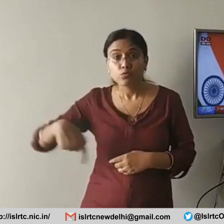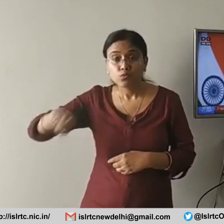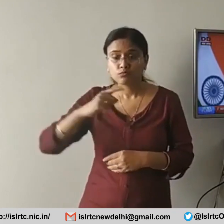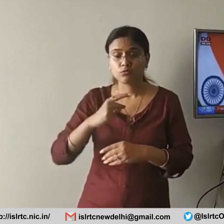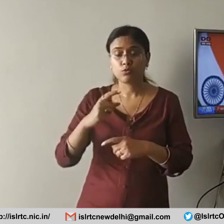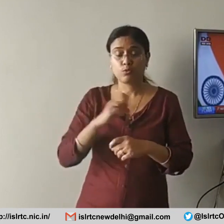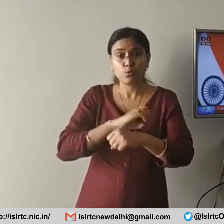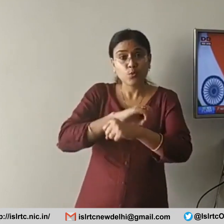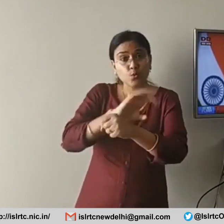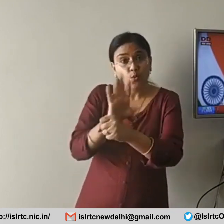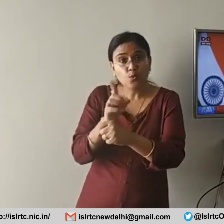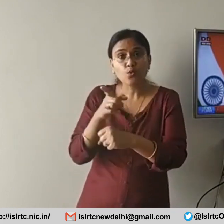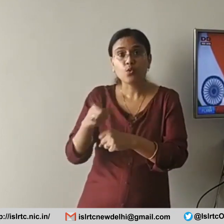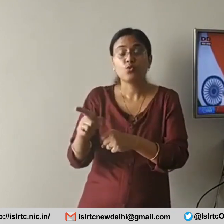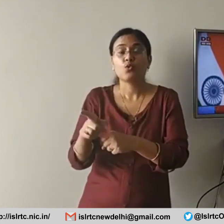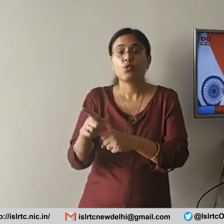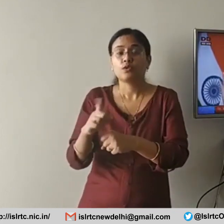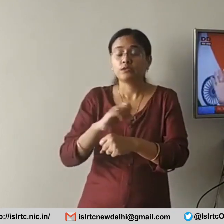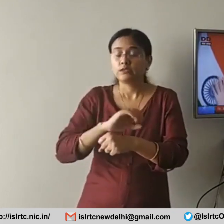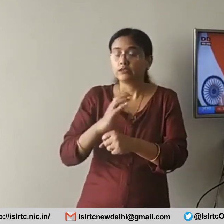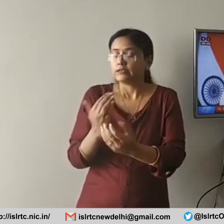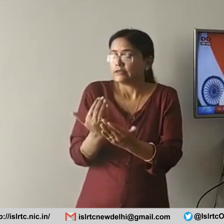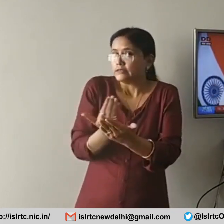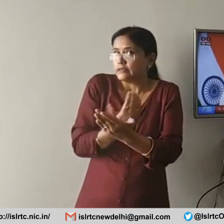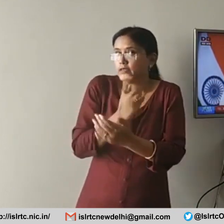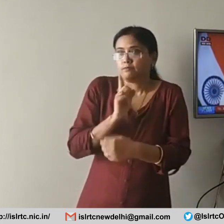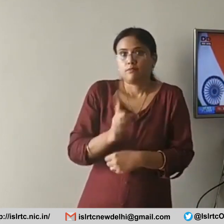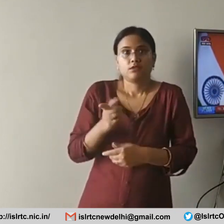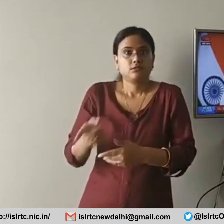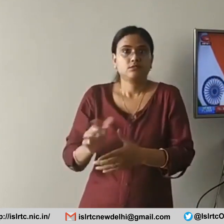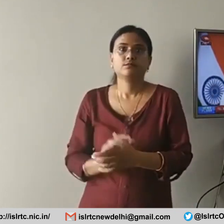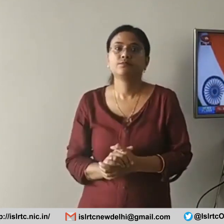से बहुत बचाकर रखना है।